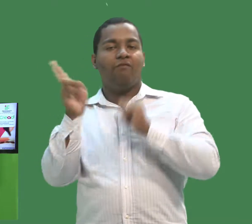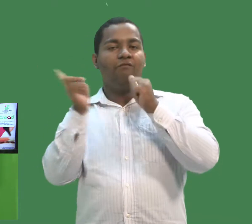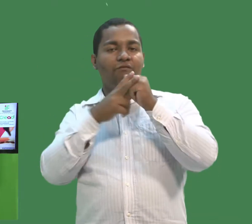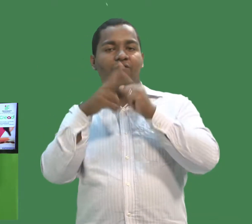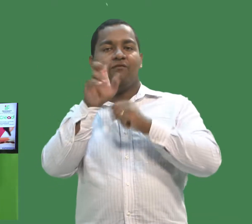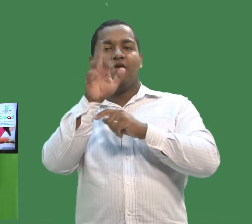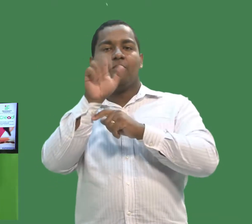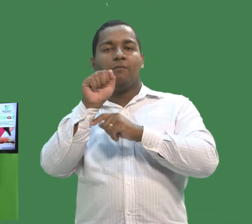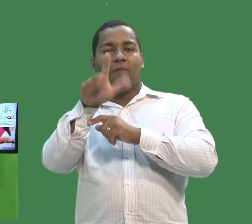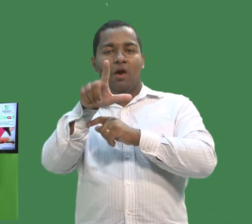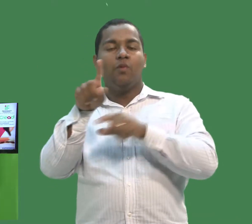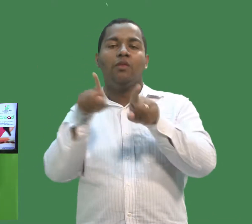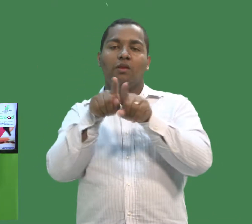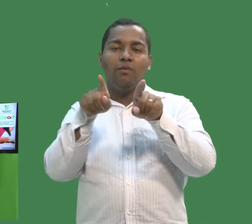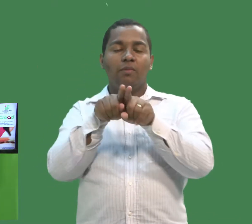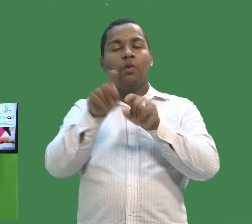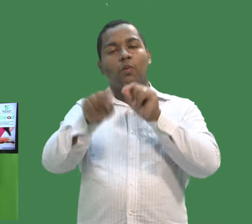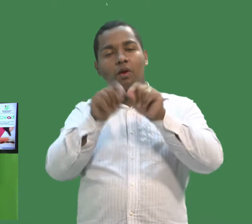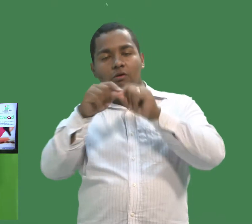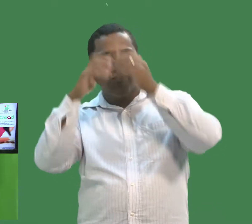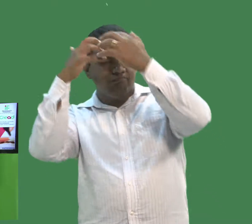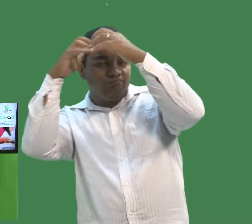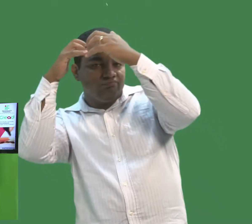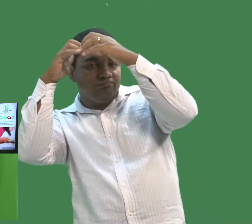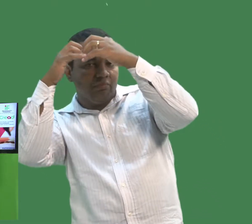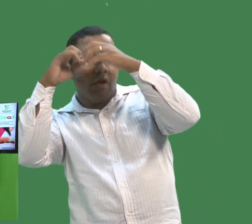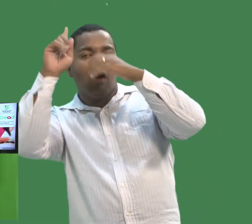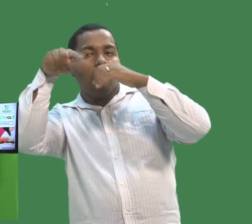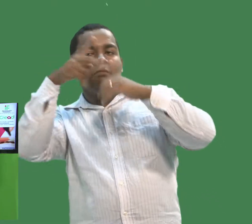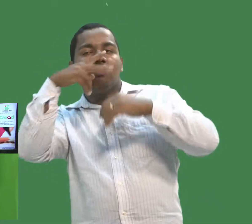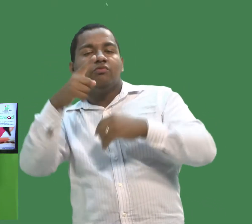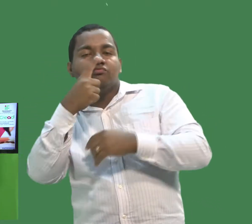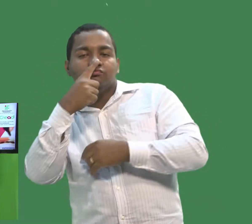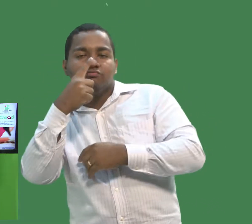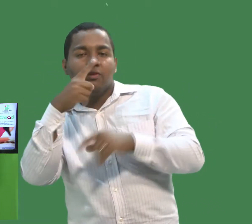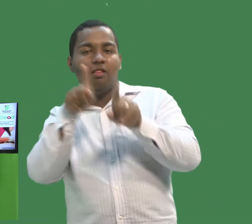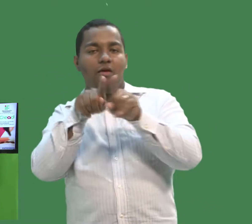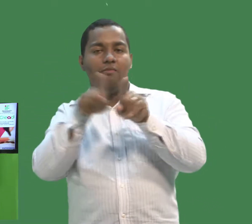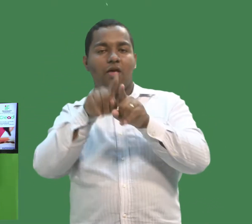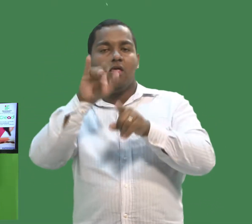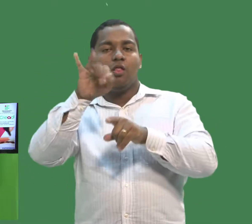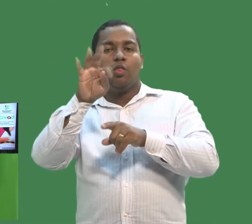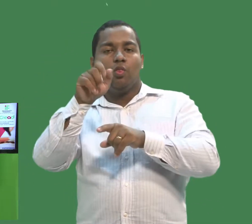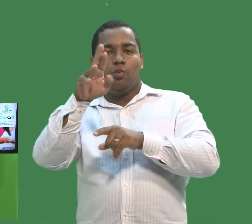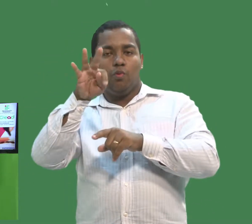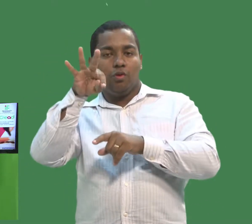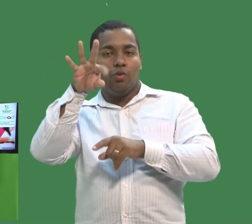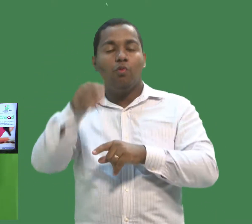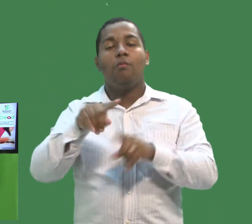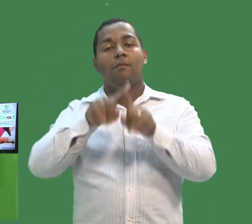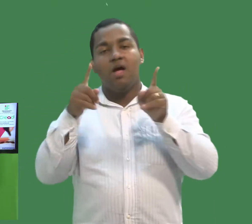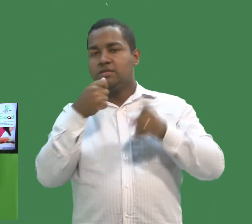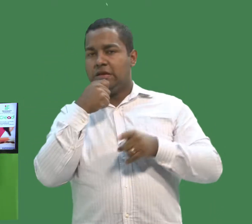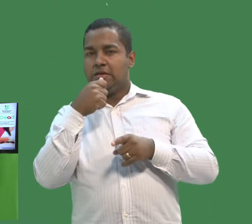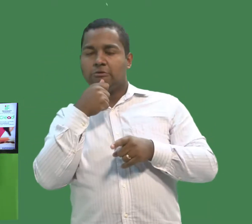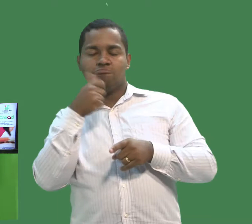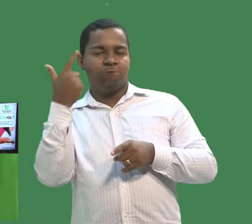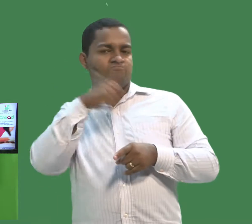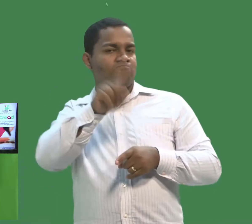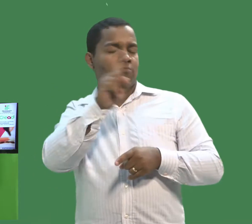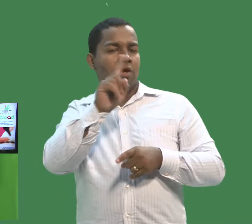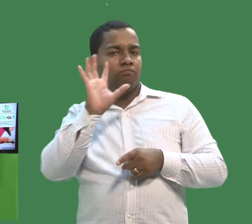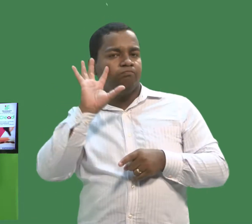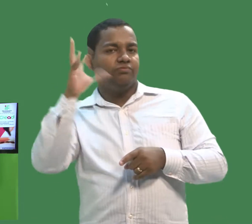estágio, ela inicia a nomear objetos e raciocinar intuitivamente, mas ainda não consegue realizar operações propriamente